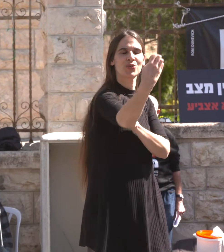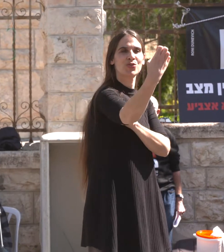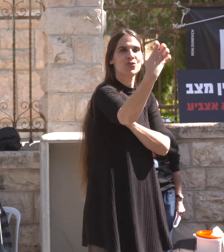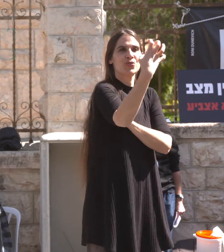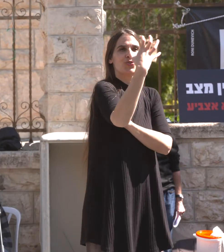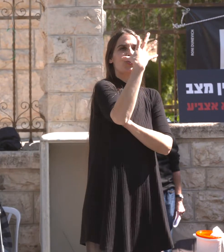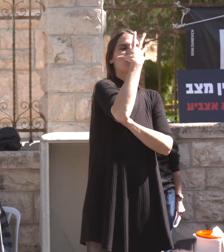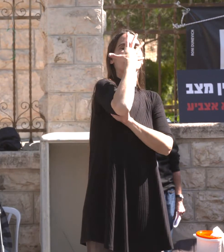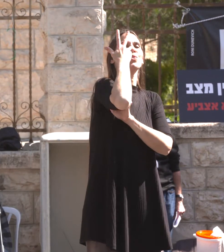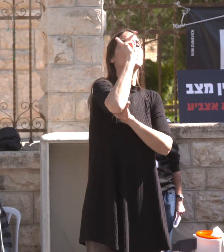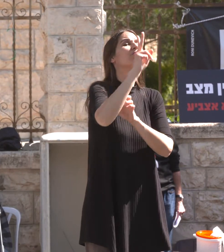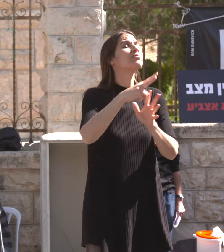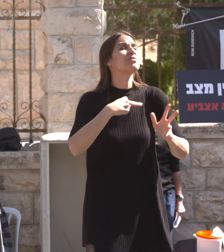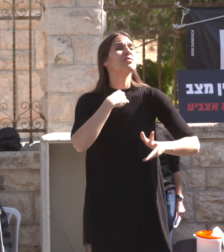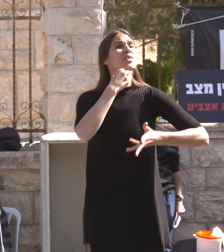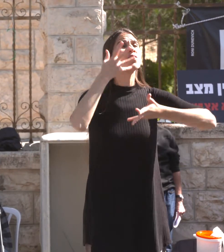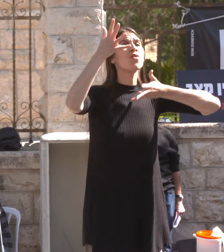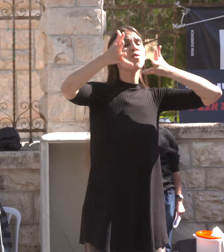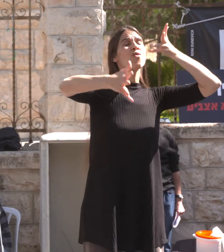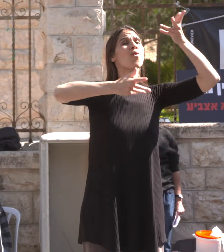גדול, עולם ניסה